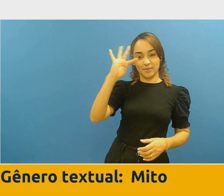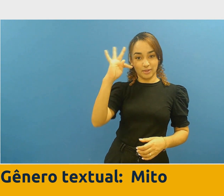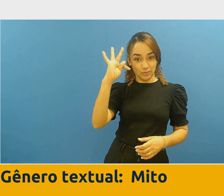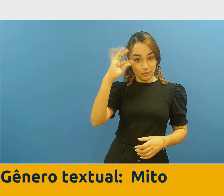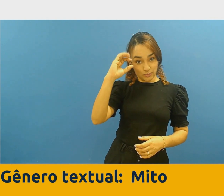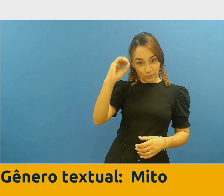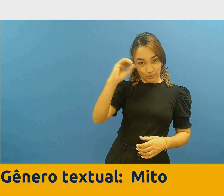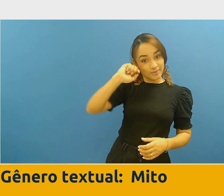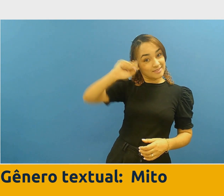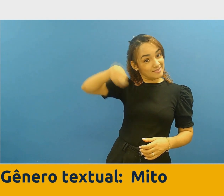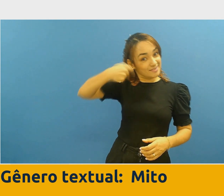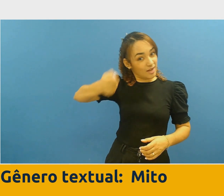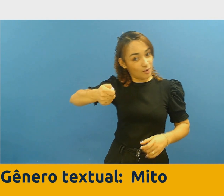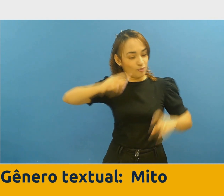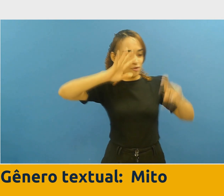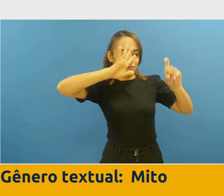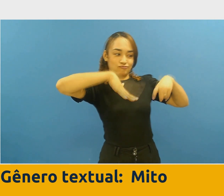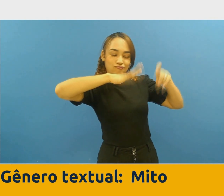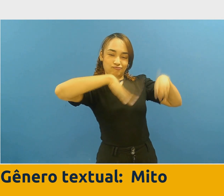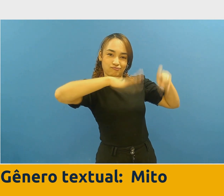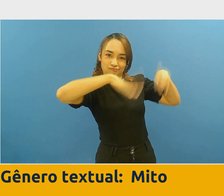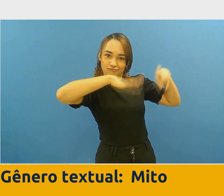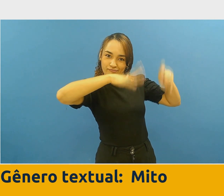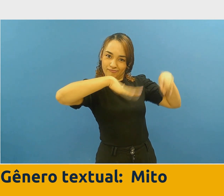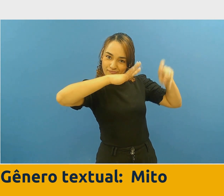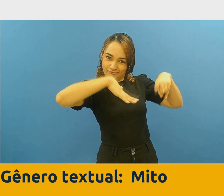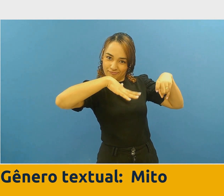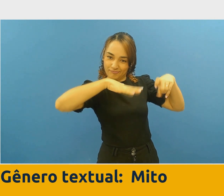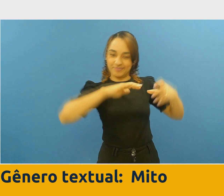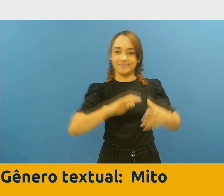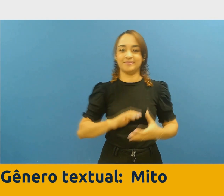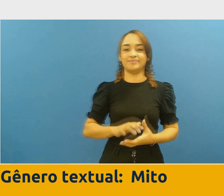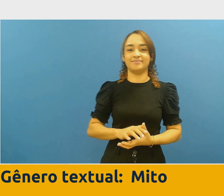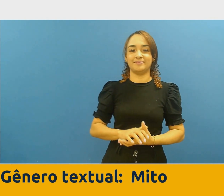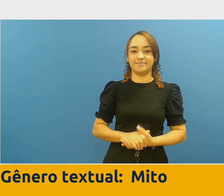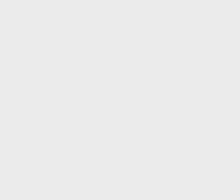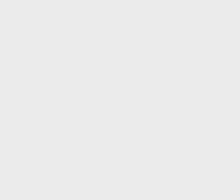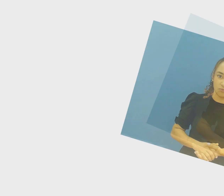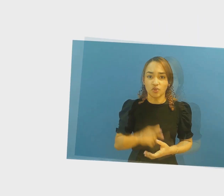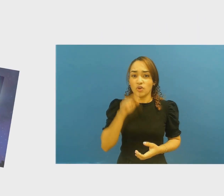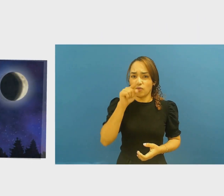O sinal utilizado para mito em Libras é esse.